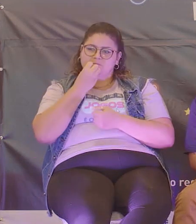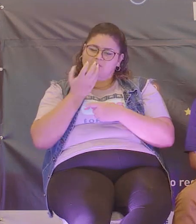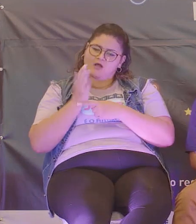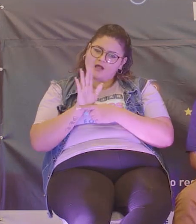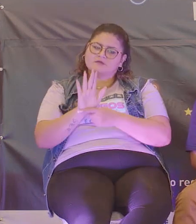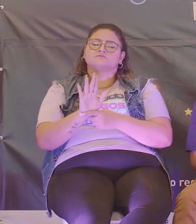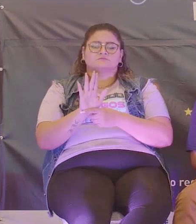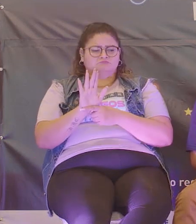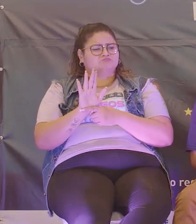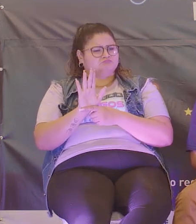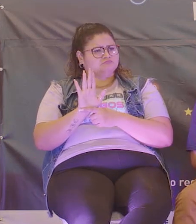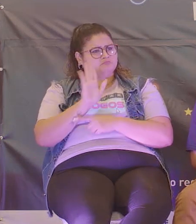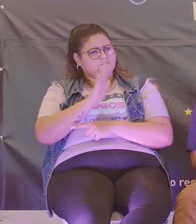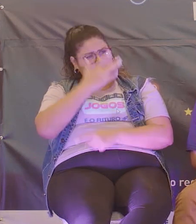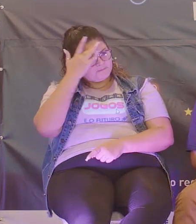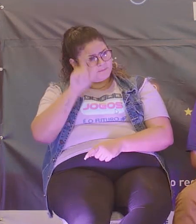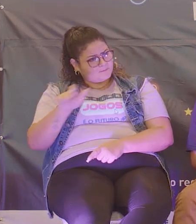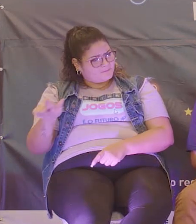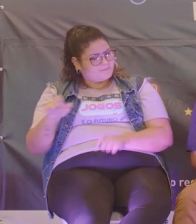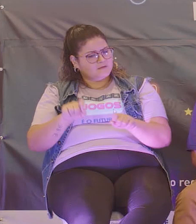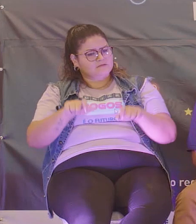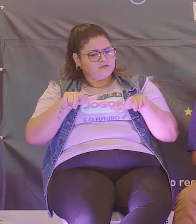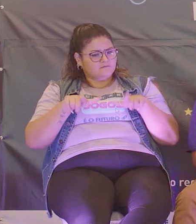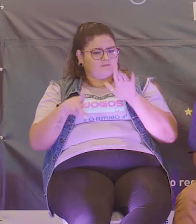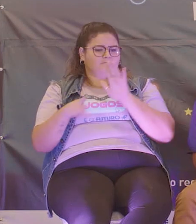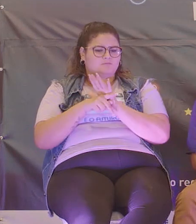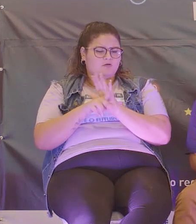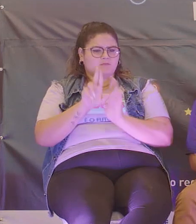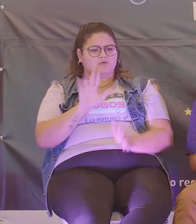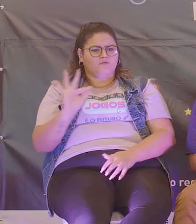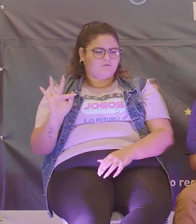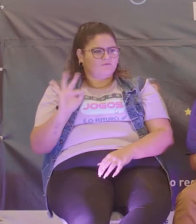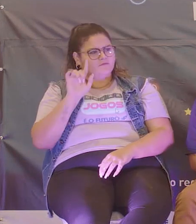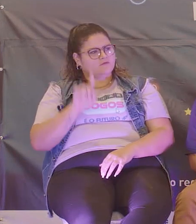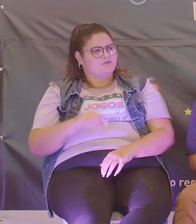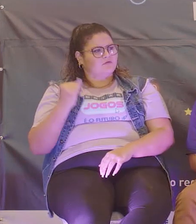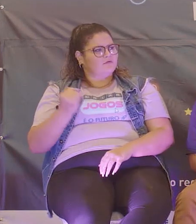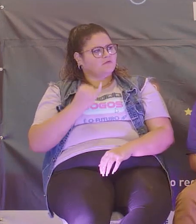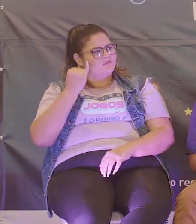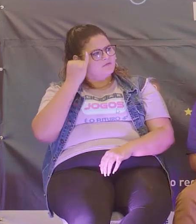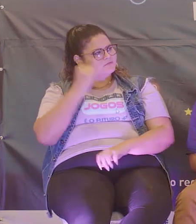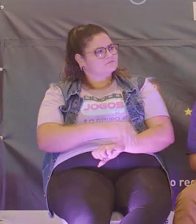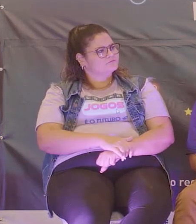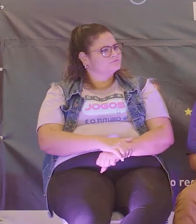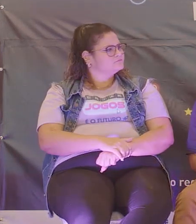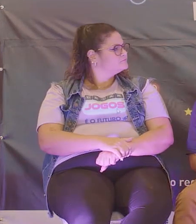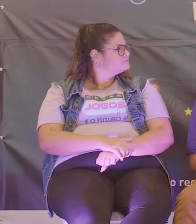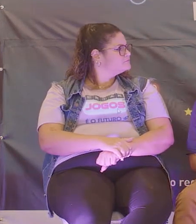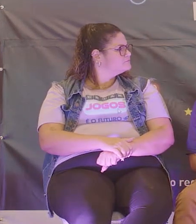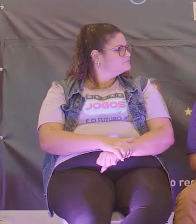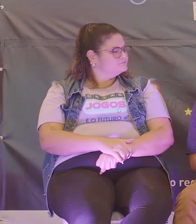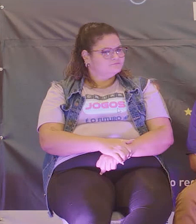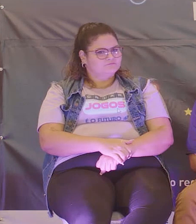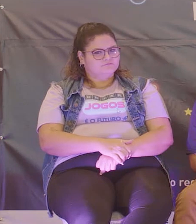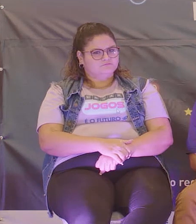né, uma pessoa tem um certificado da UF, né? Cara, me diz um pouquinho mais aí sobre a parte,